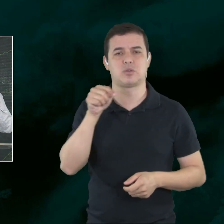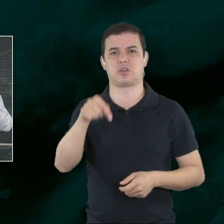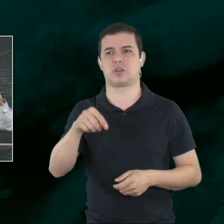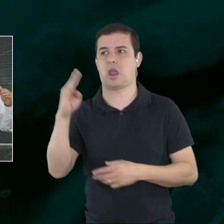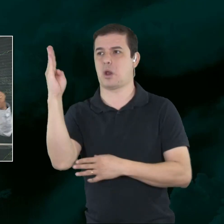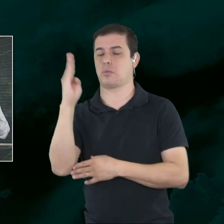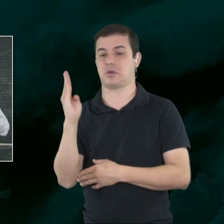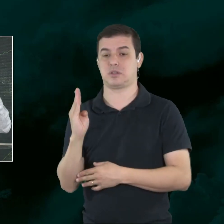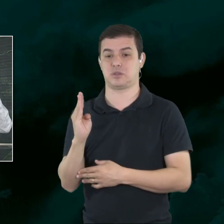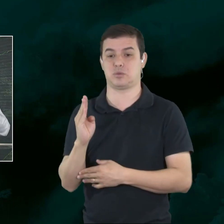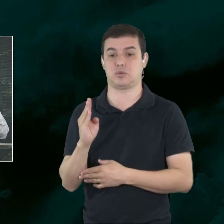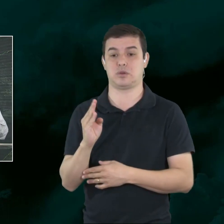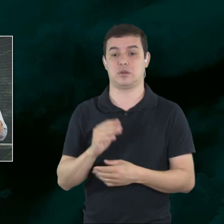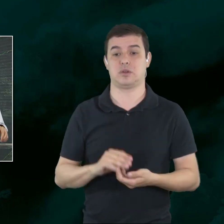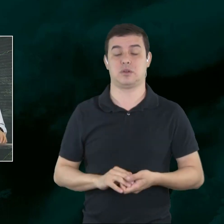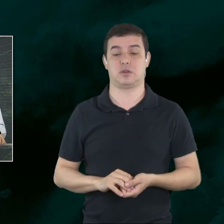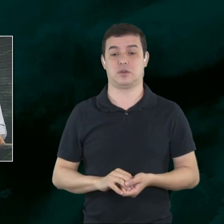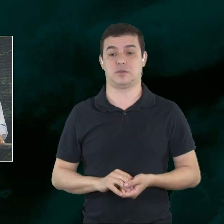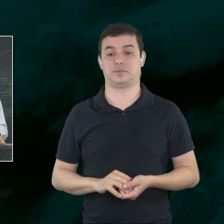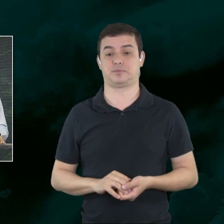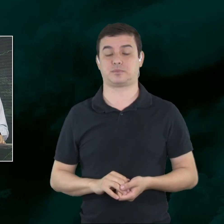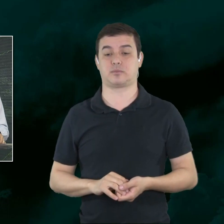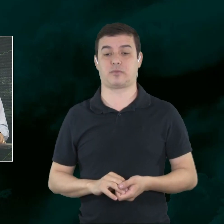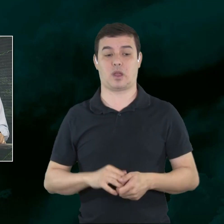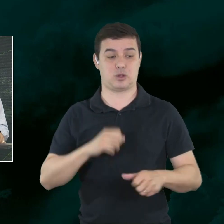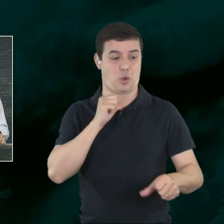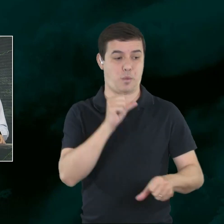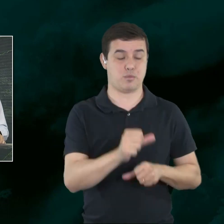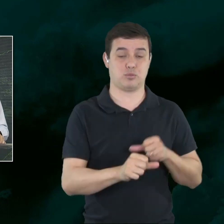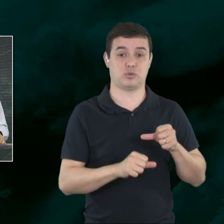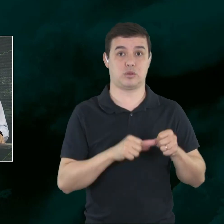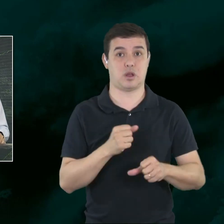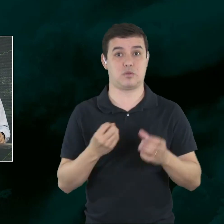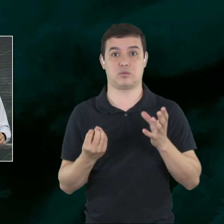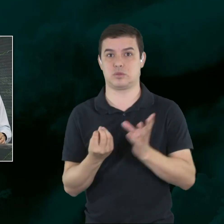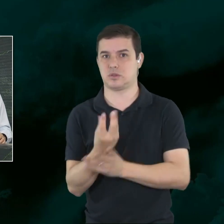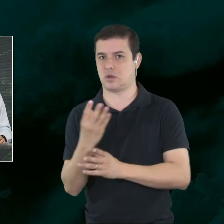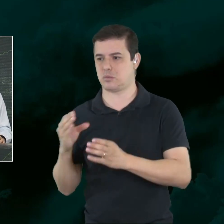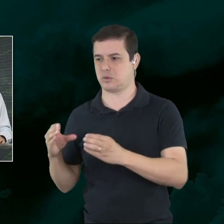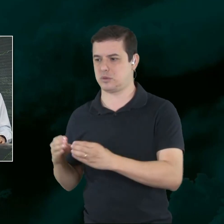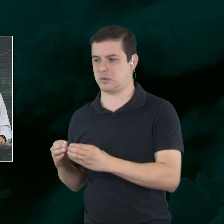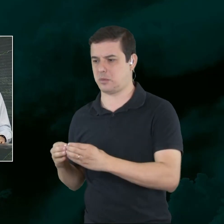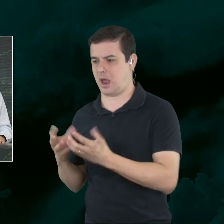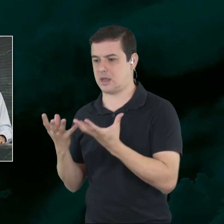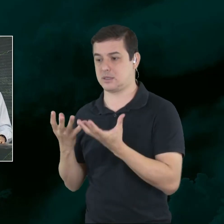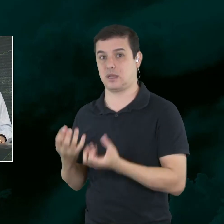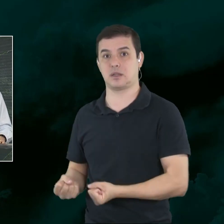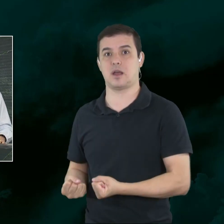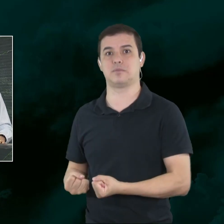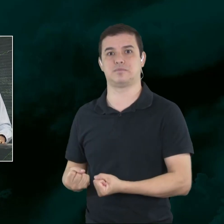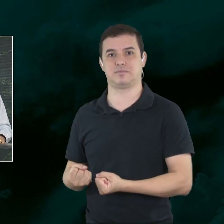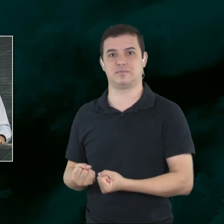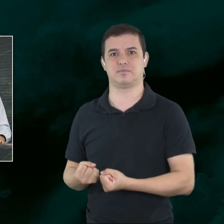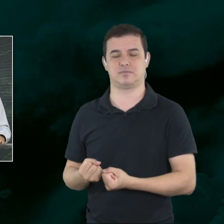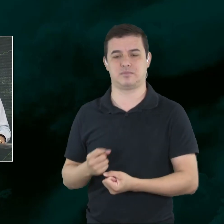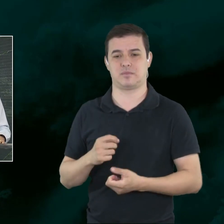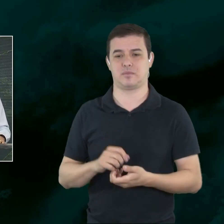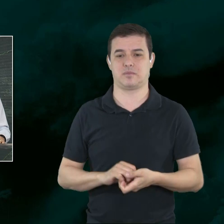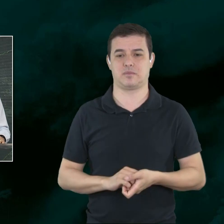já tende a se julgar, né, conforme esses acontecimentos. E a modernidade, que é antes